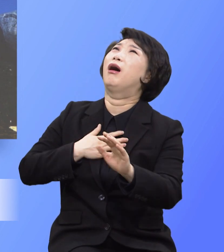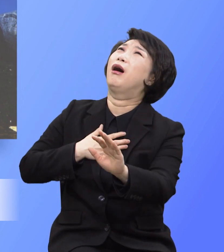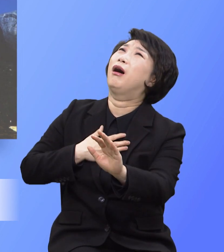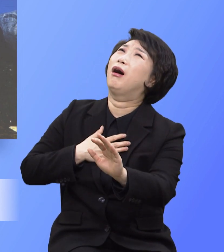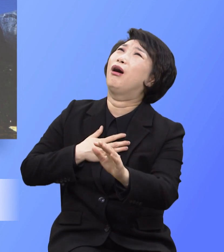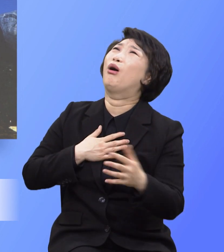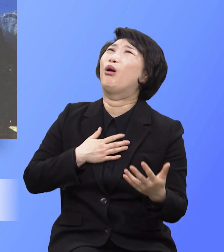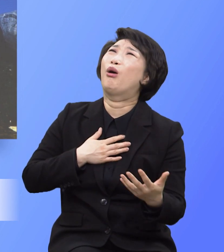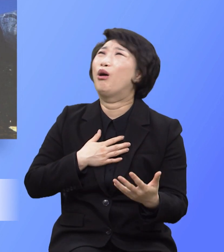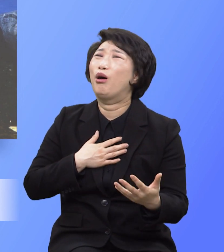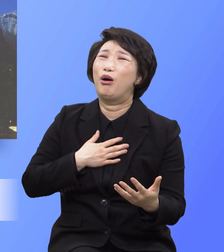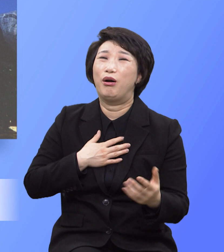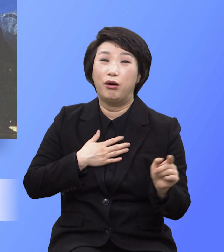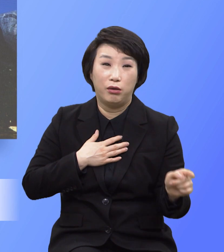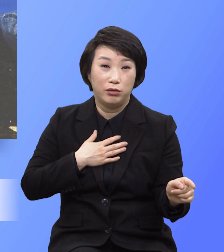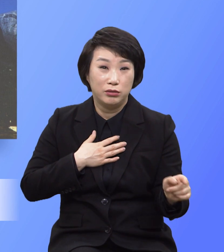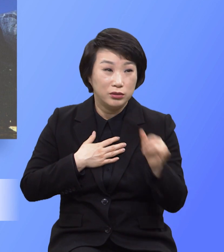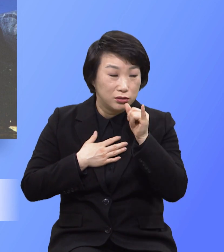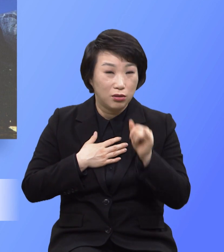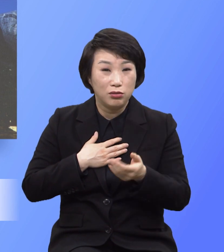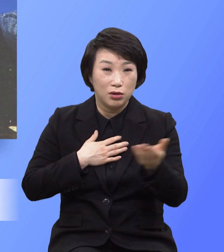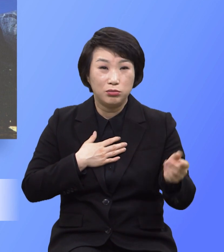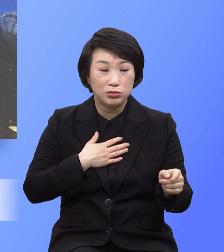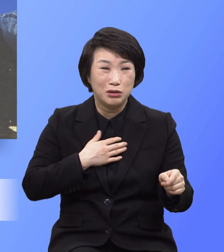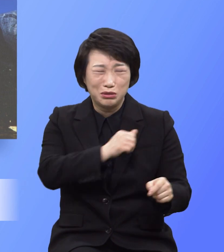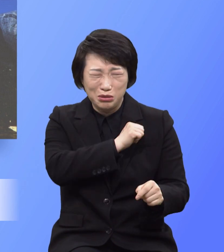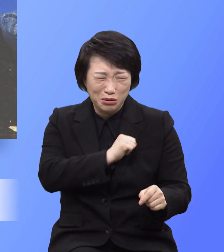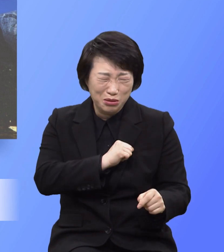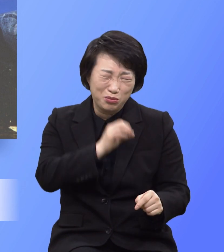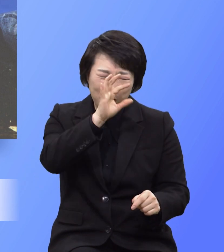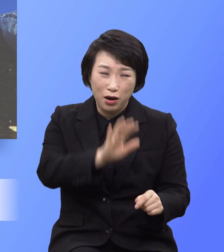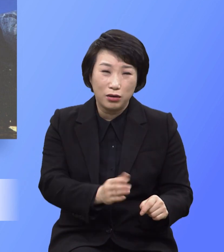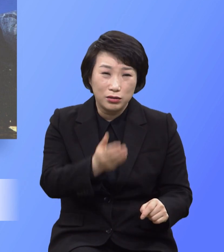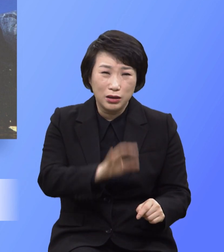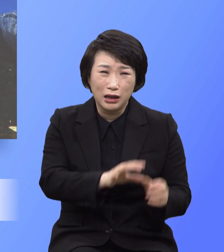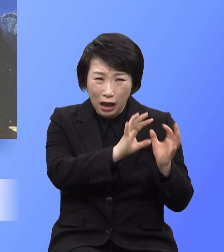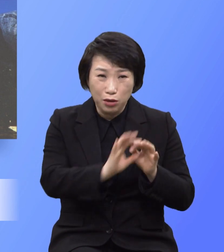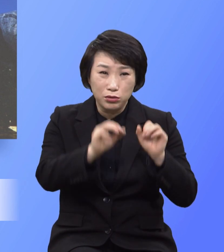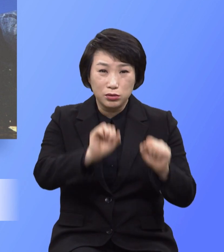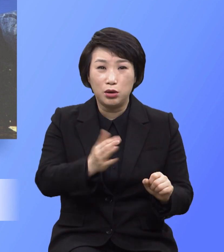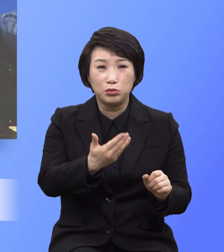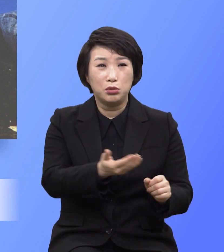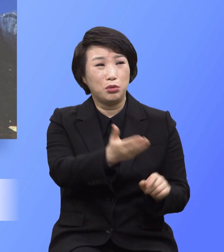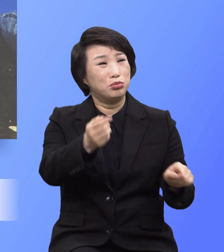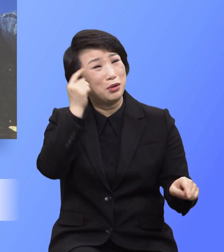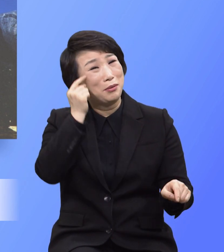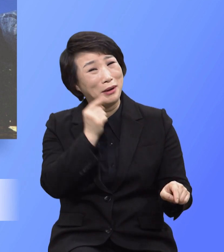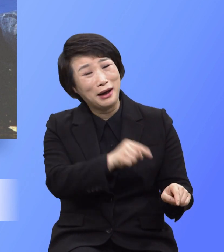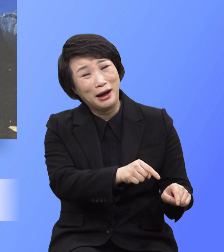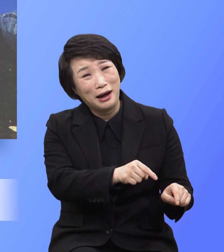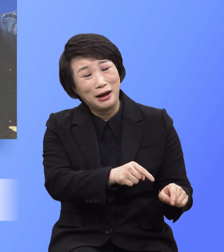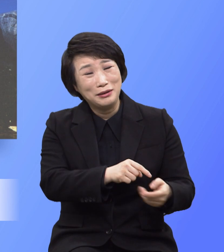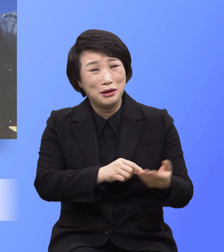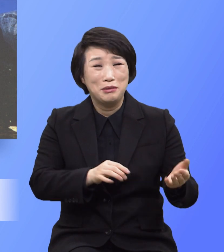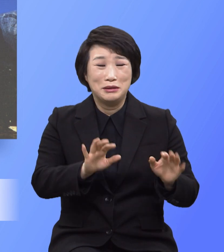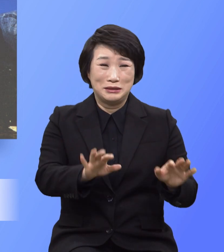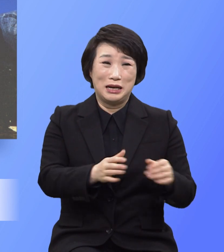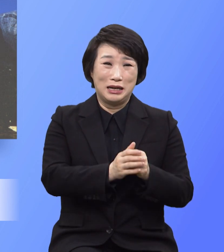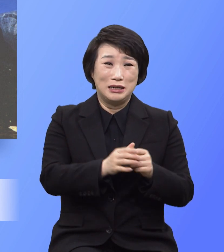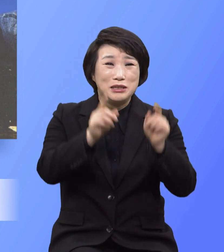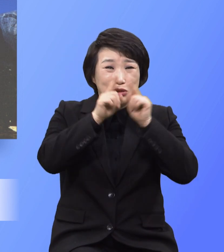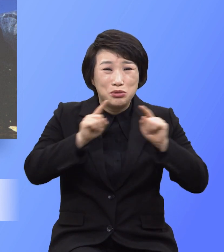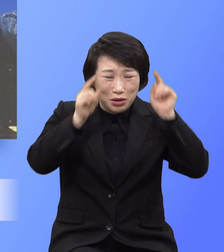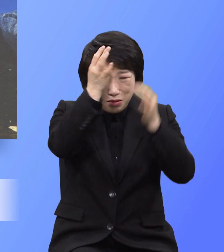미치겠습니다. 이거 뭐 보통 문제가 아니지. 견딜 수 없는데 견뎌야 된다. 한번 생각해 보세요. 견딜 수가